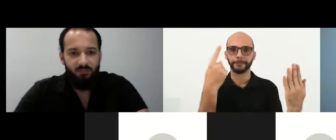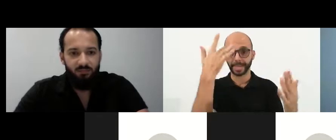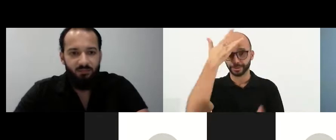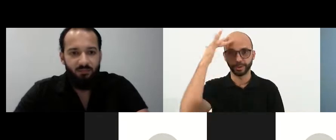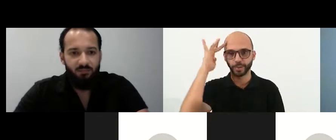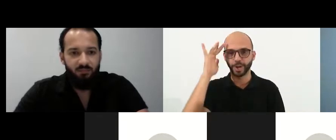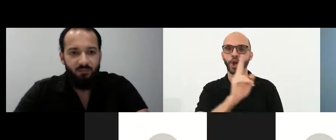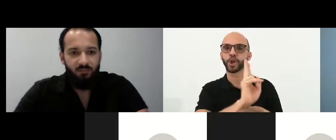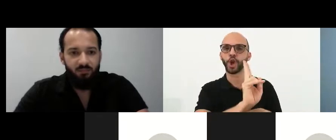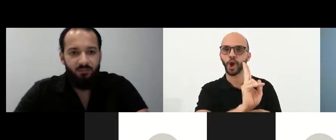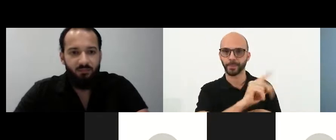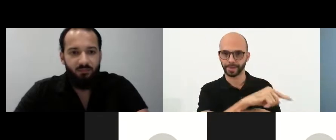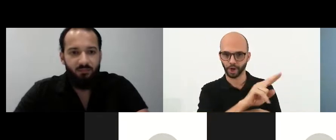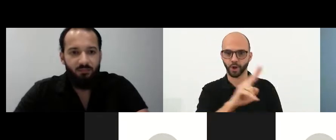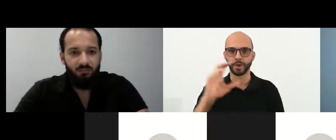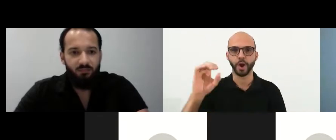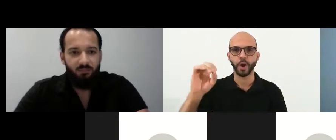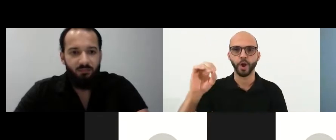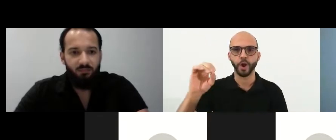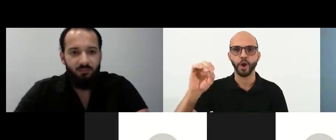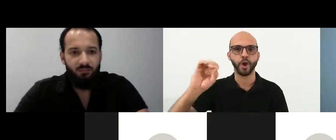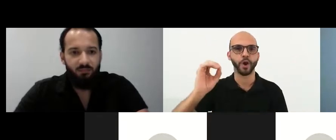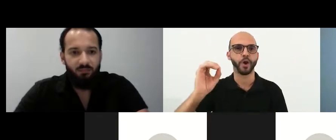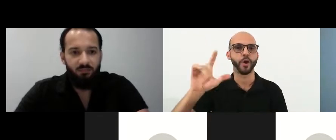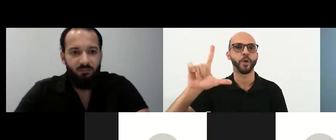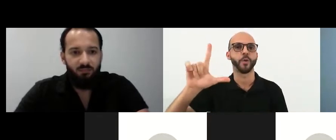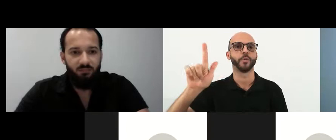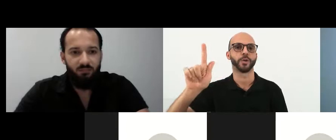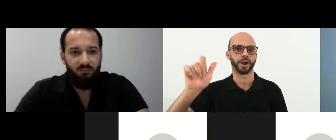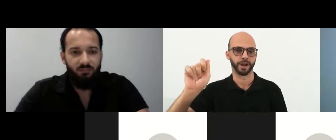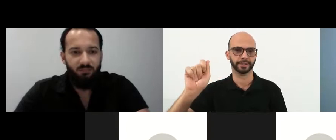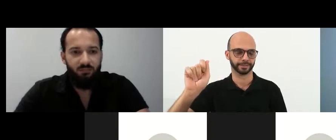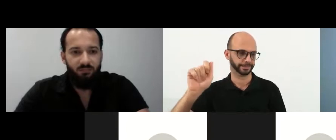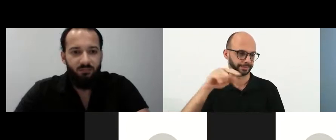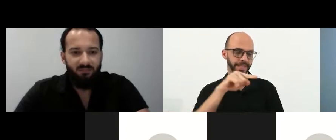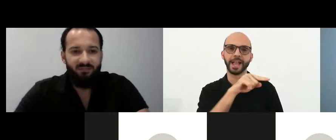telefone, e aí uma pessoa,